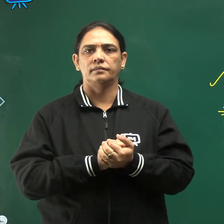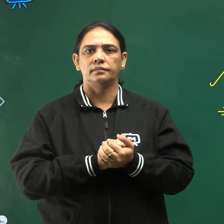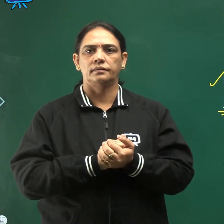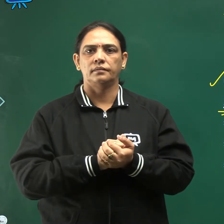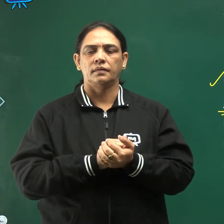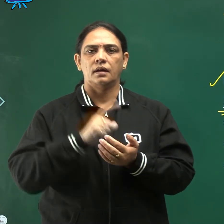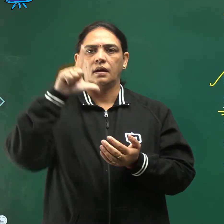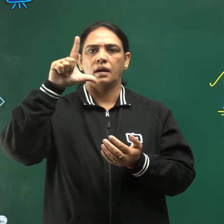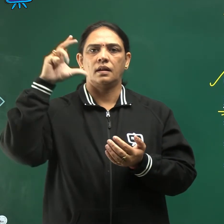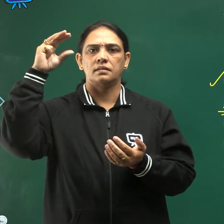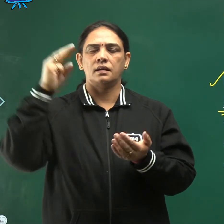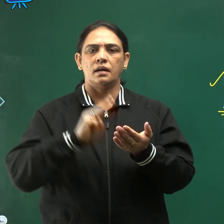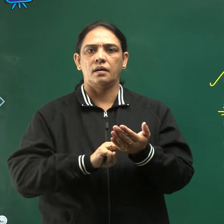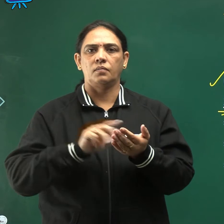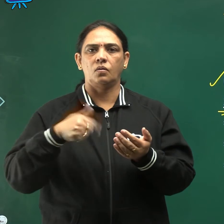गुणनखंडों को